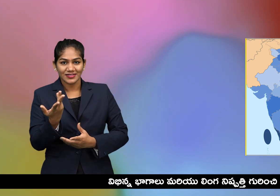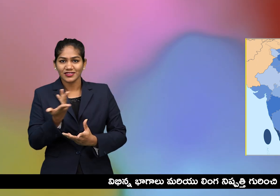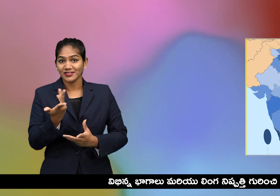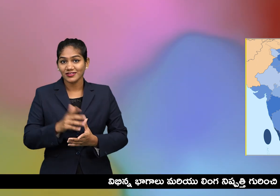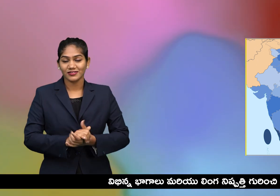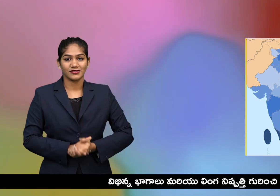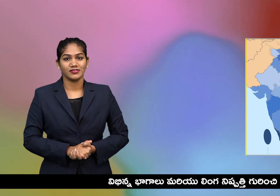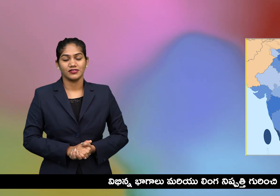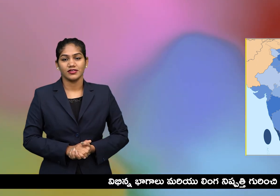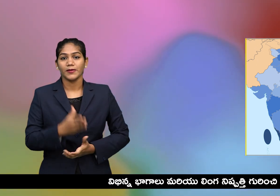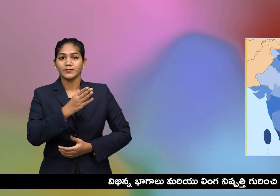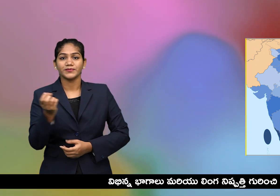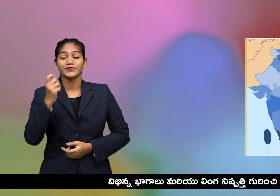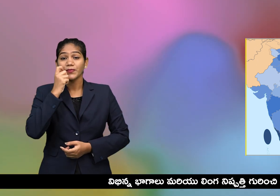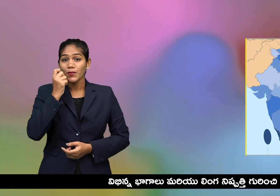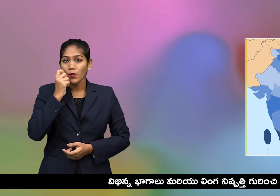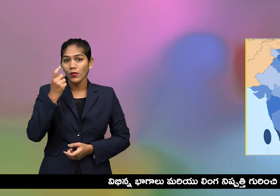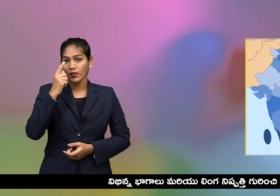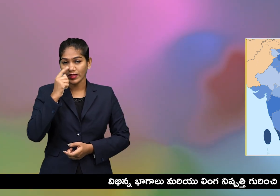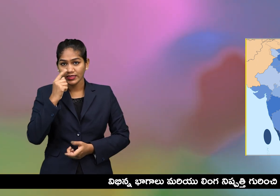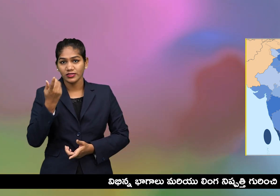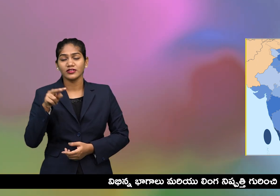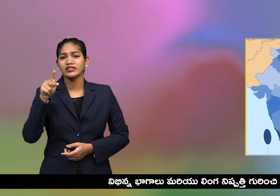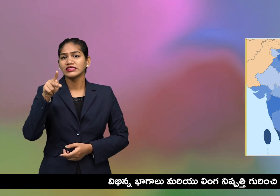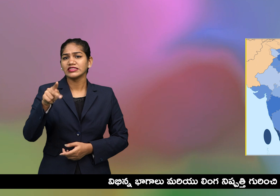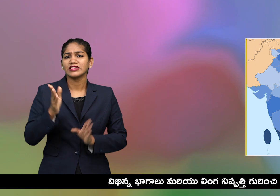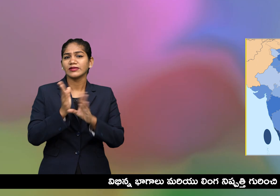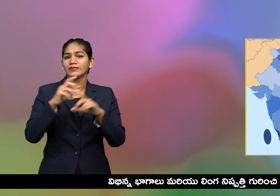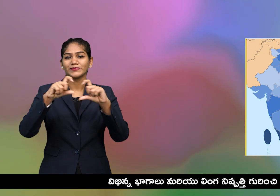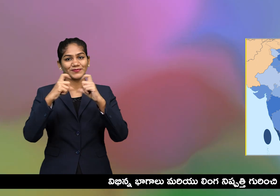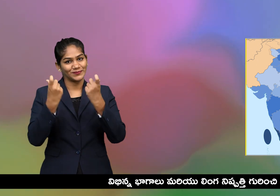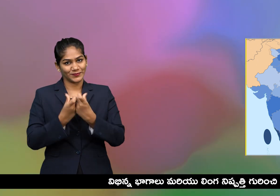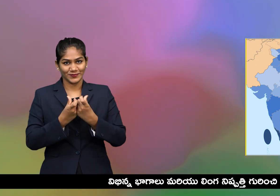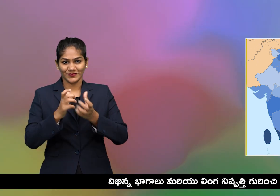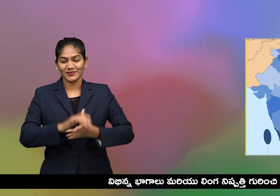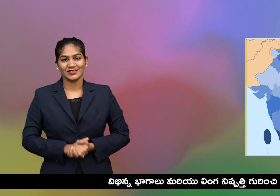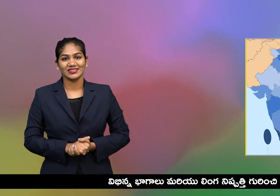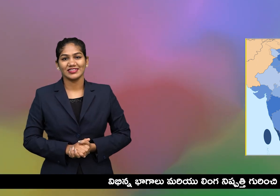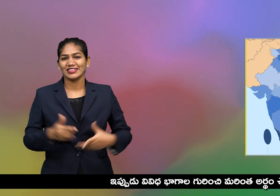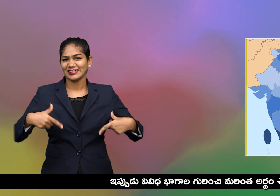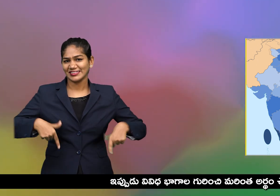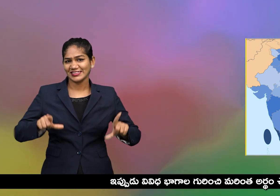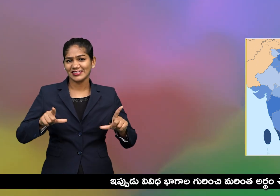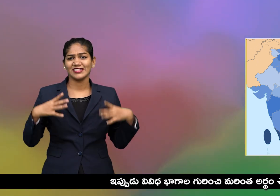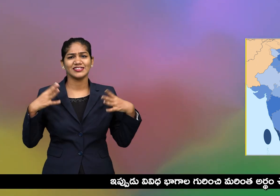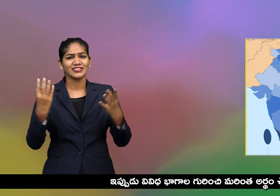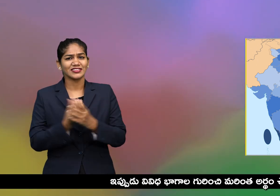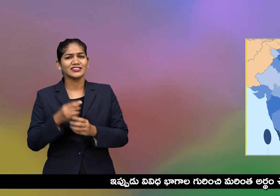మరియు లింగ నిష్పత్తి వంటి విభిన్న భాగాల గురించి మనం చూసాము. జనాభా 10వ